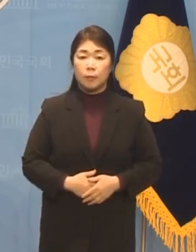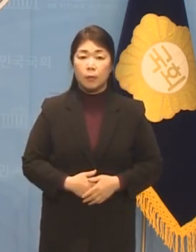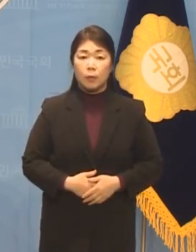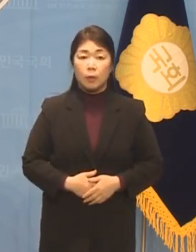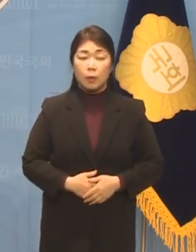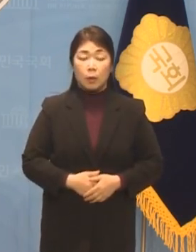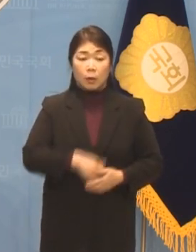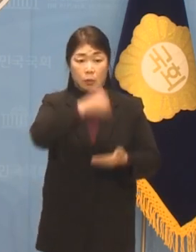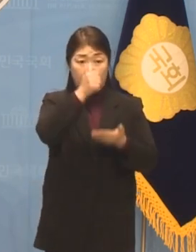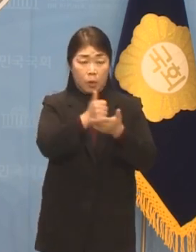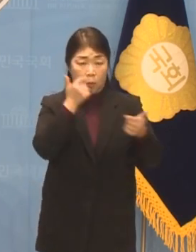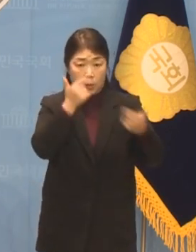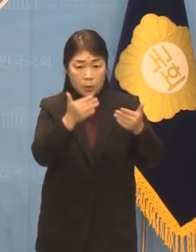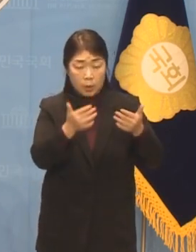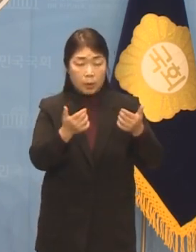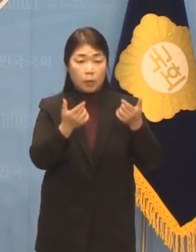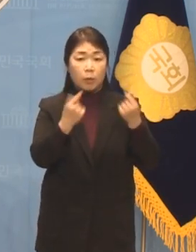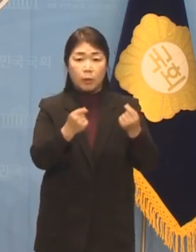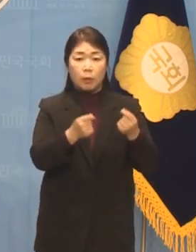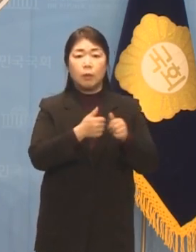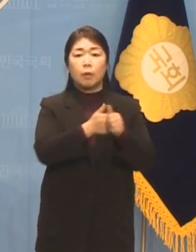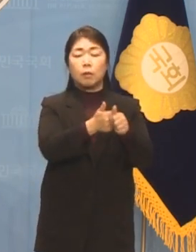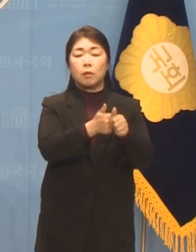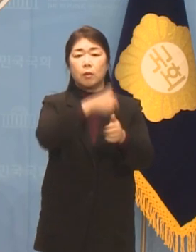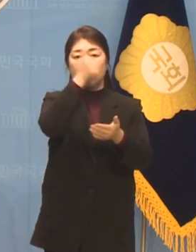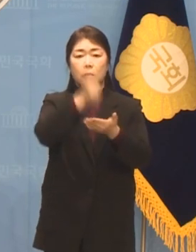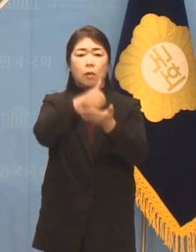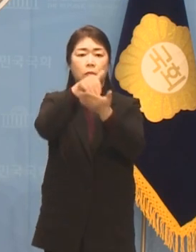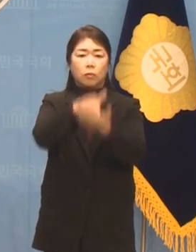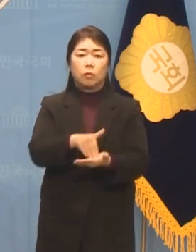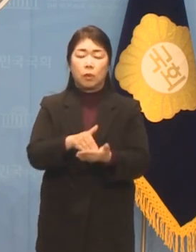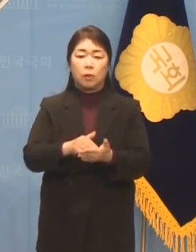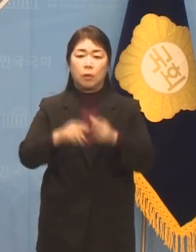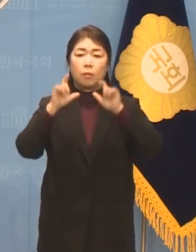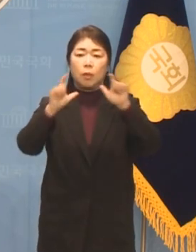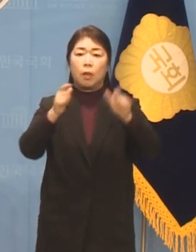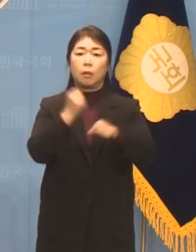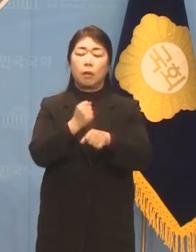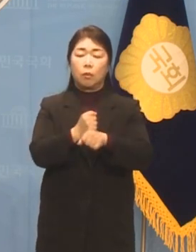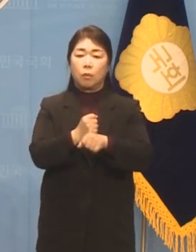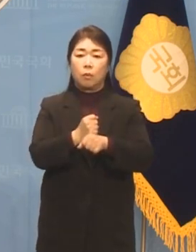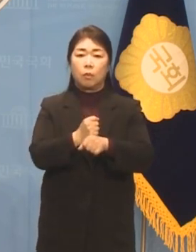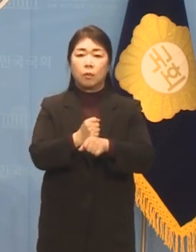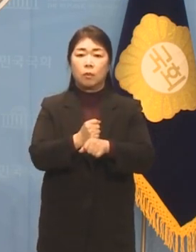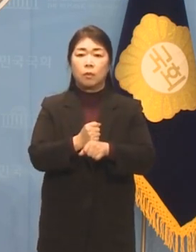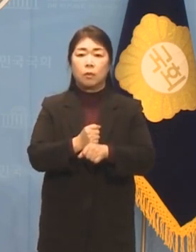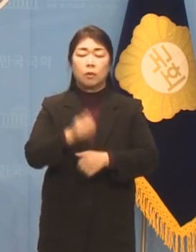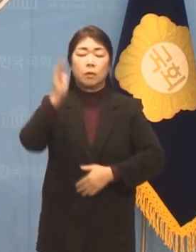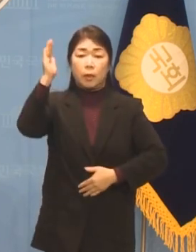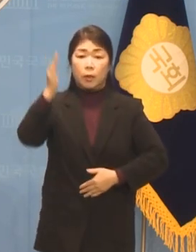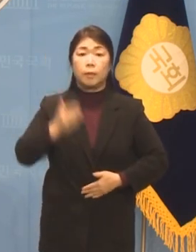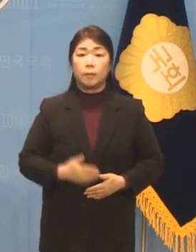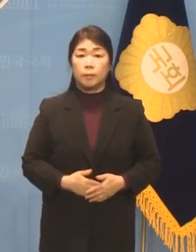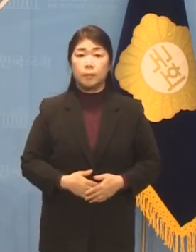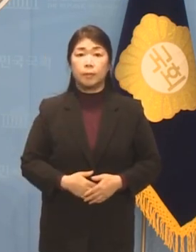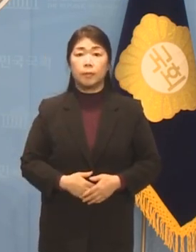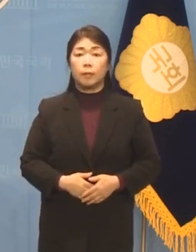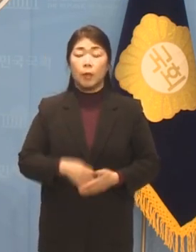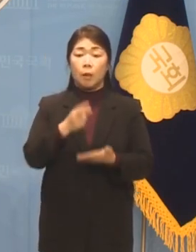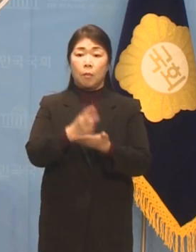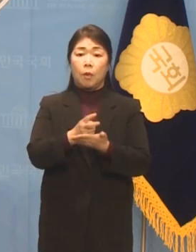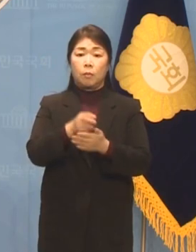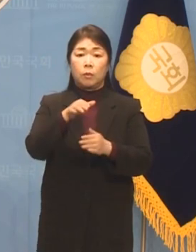인정된 범죄에 비해 중형을 선고한다라는 양형 이유도 밝혔습니다. 법리상